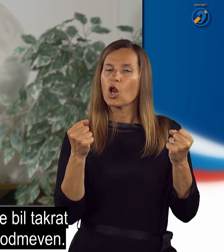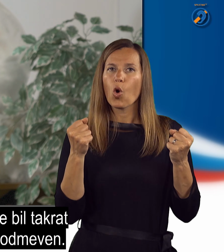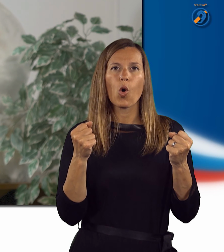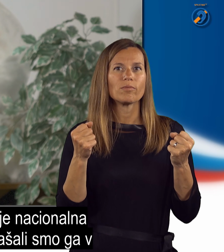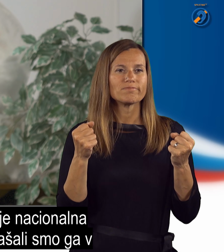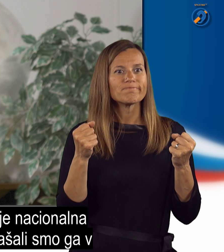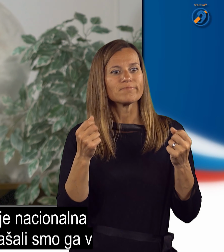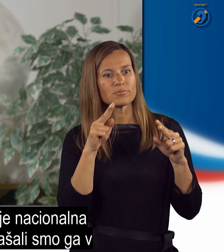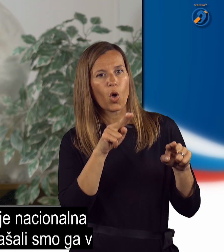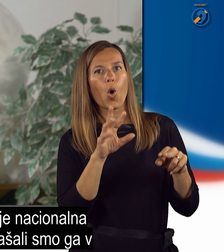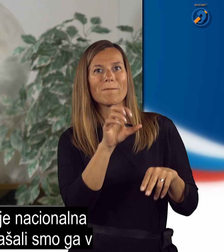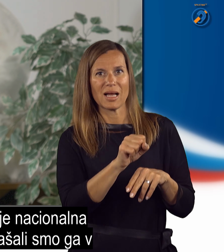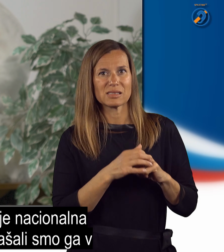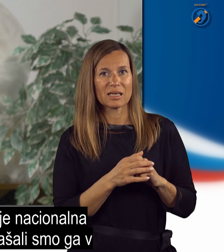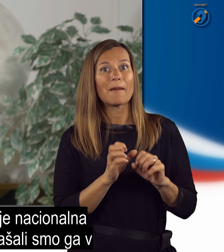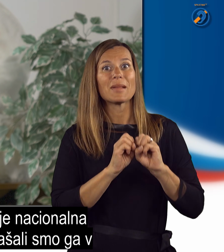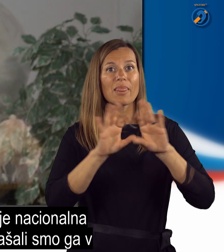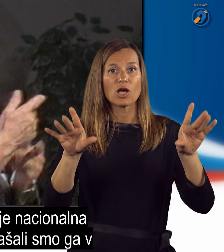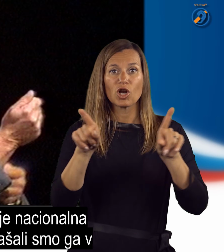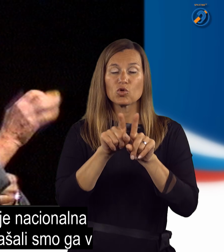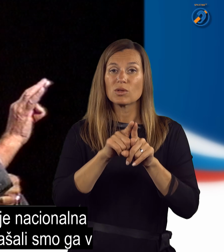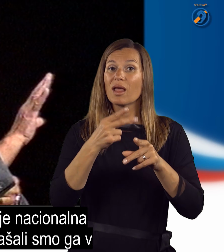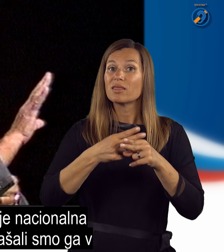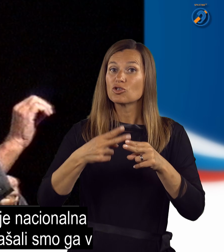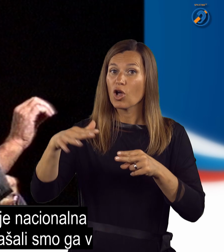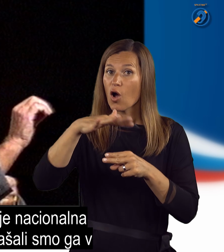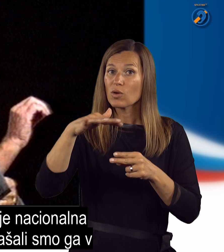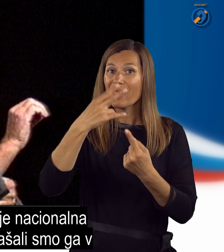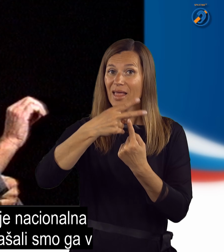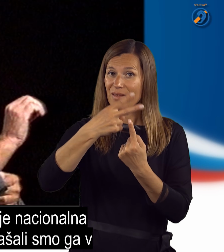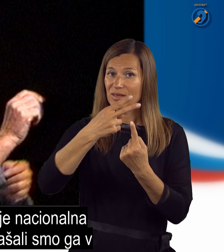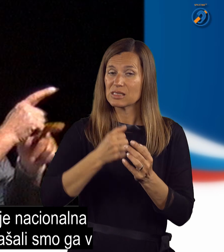odmeven. Prenašala ga je takrat nacionalna televizija,